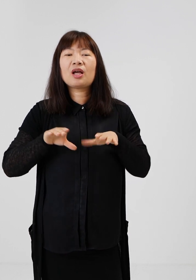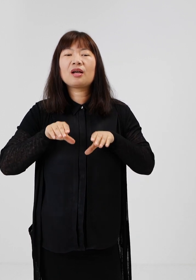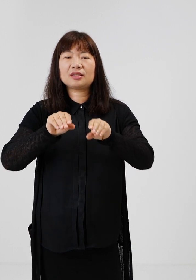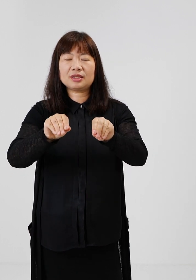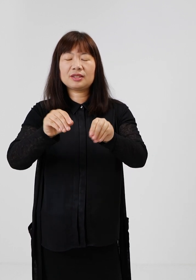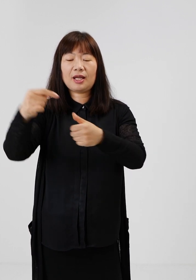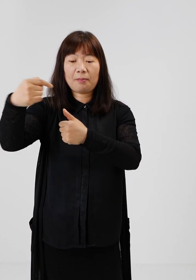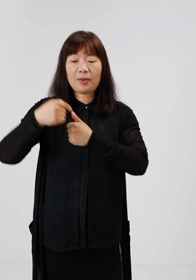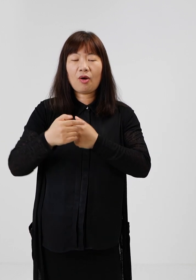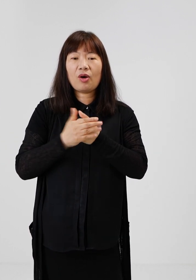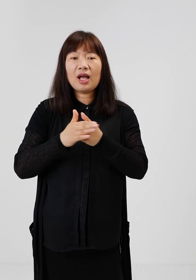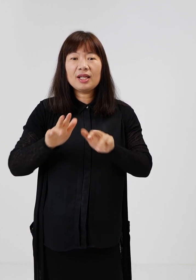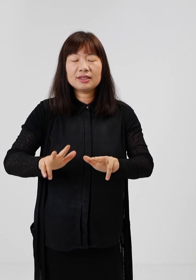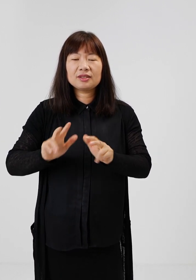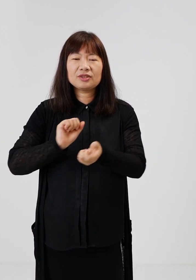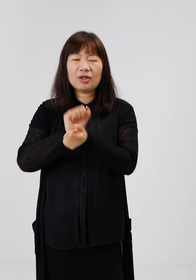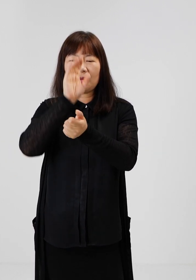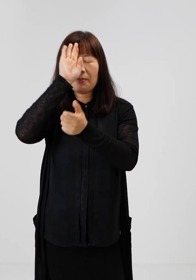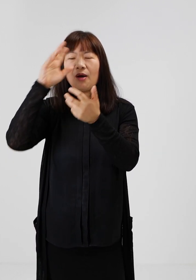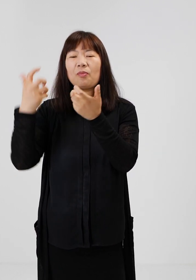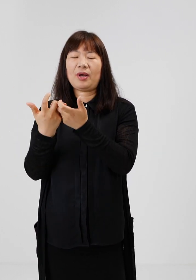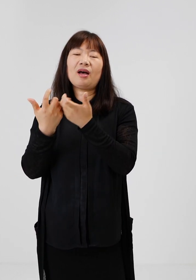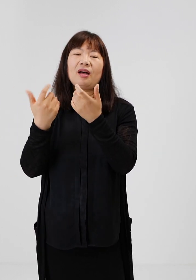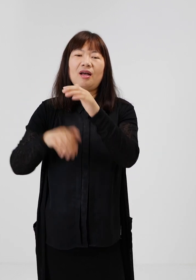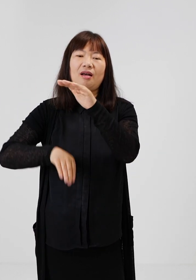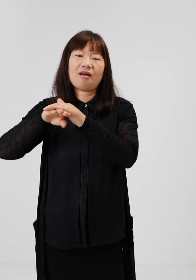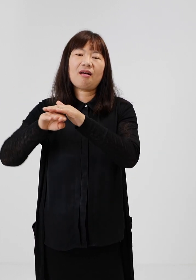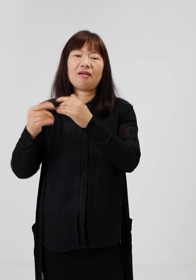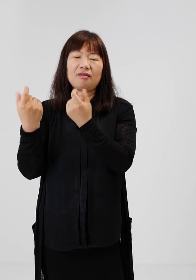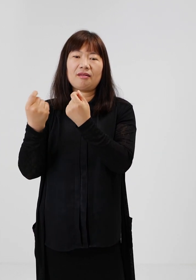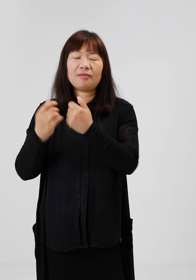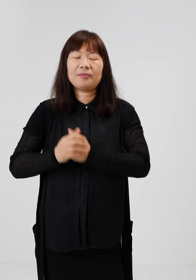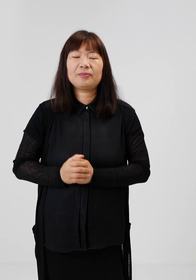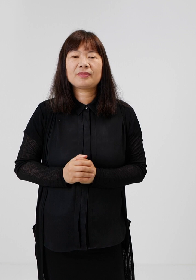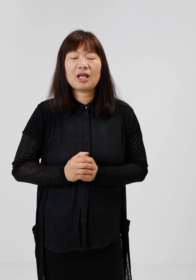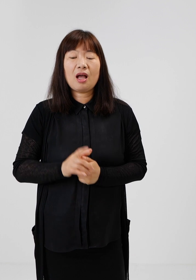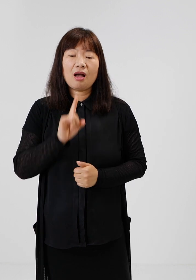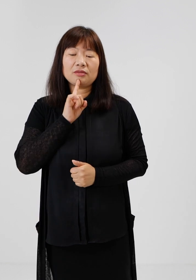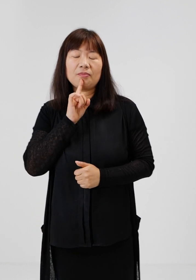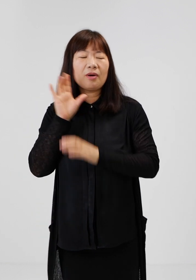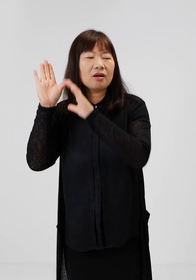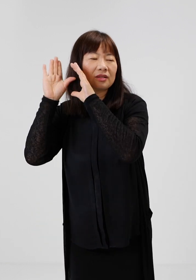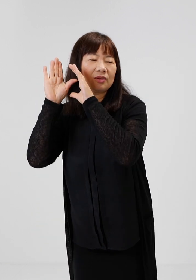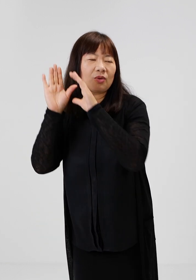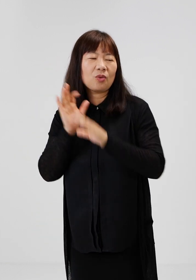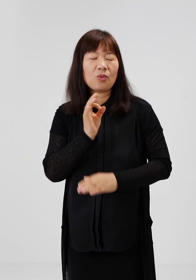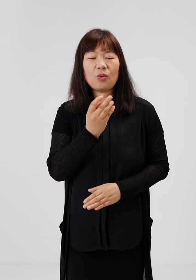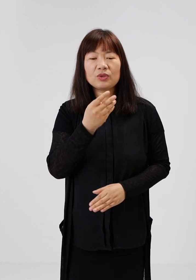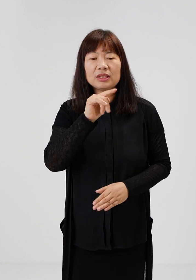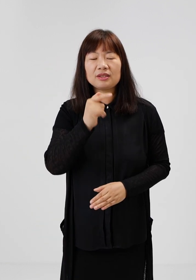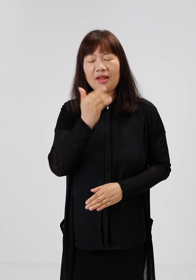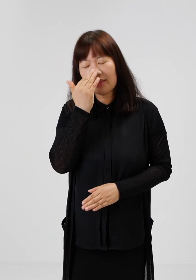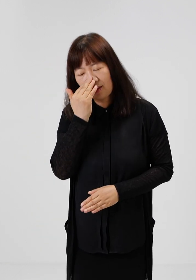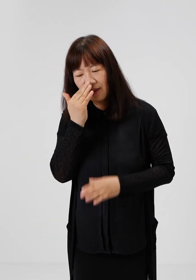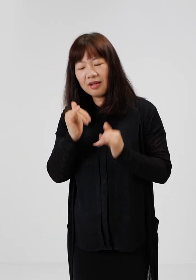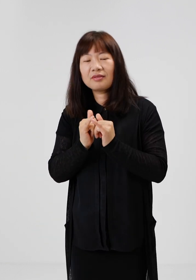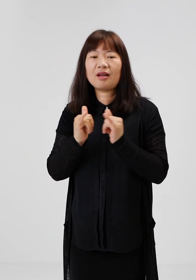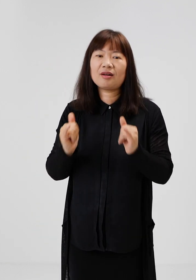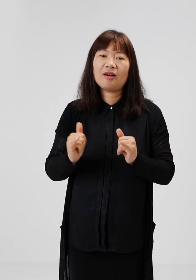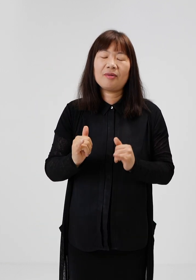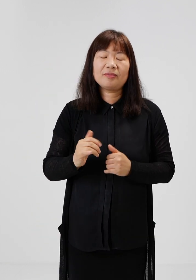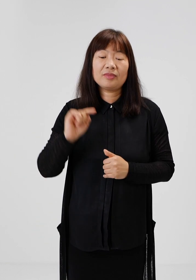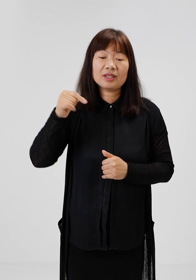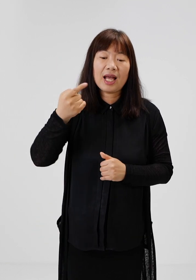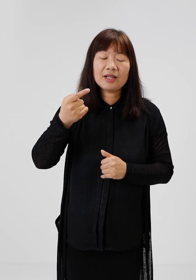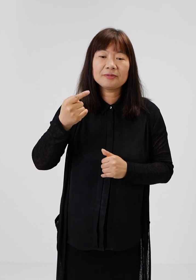그치리라 하니. 아직도 전염병이 창궐하고 있었던 것 같아요. 이 말을 듣고 오르난이 아주 착한 사람이었어요. 다음